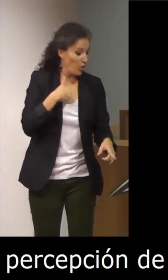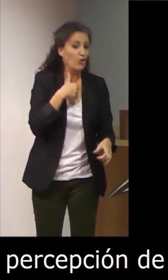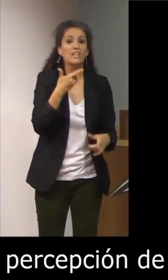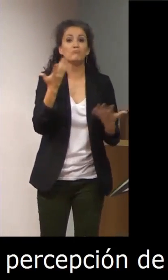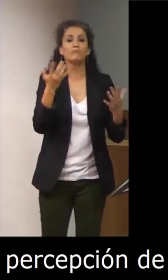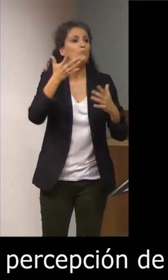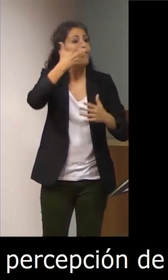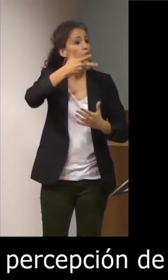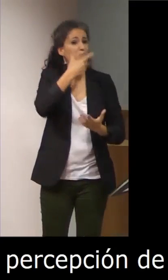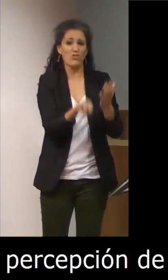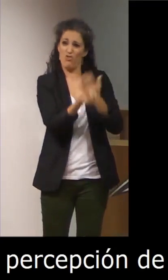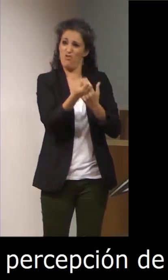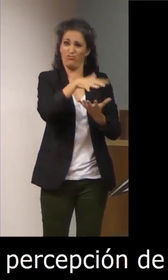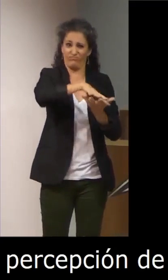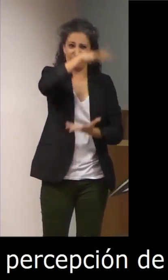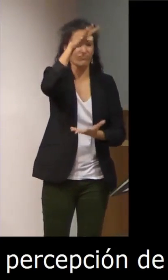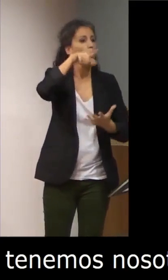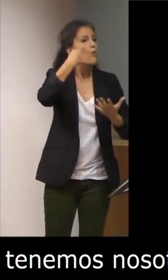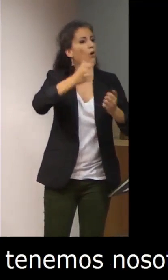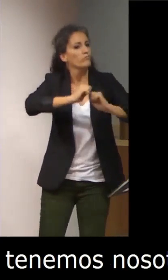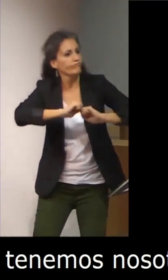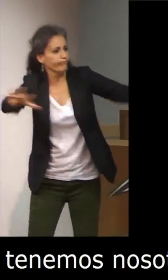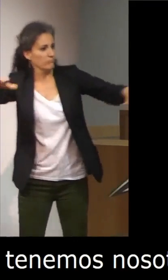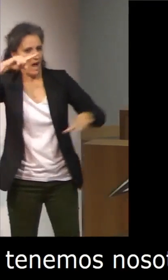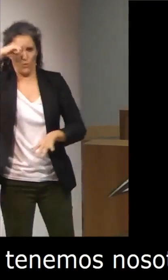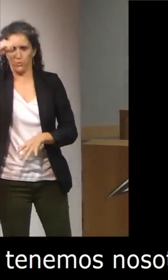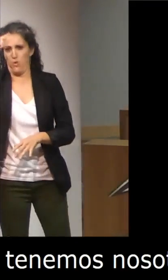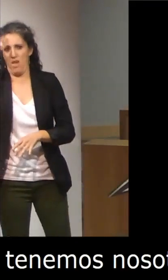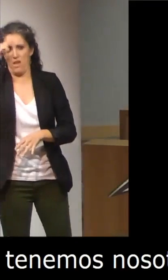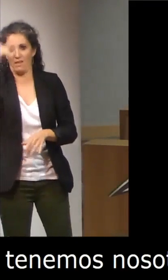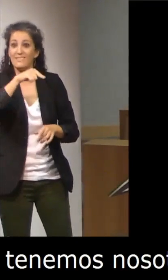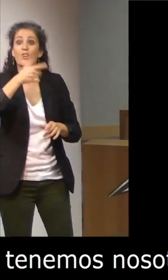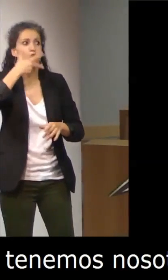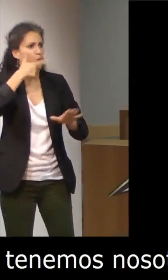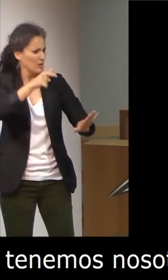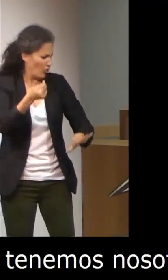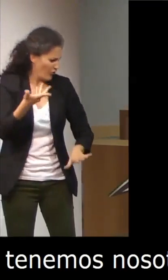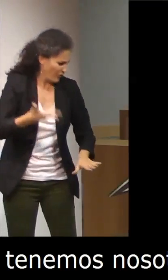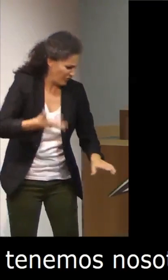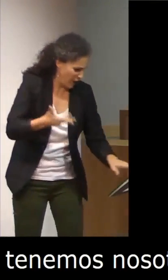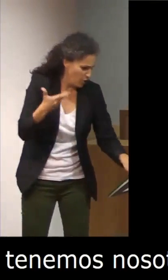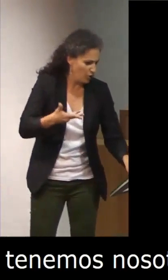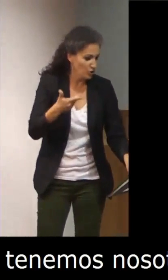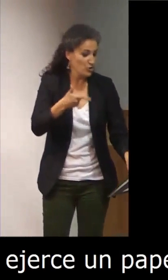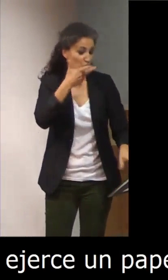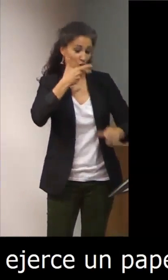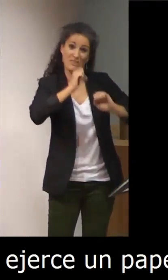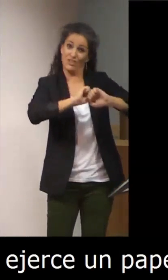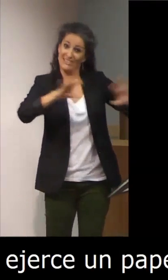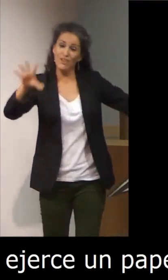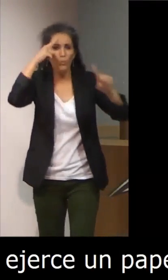desempeña diferentes funciones en la creación de conocimientos y de transmisión a la